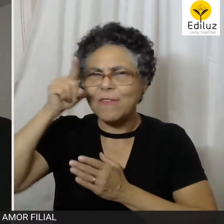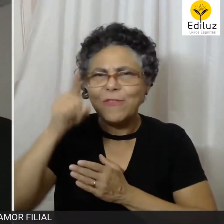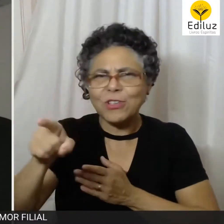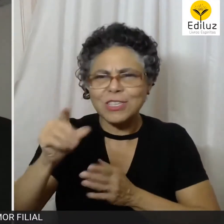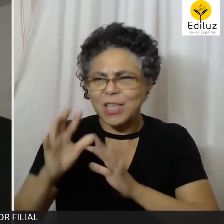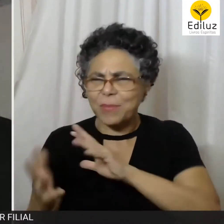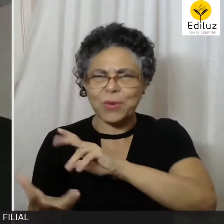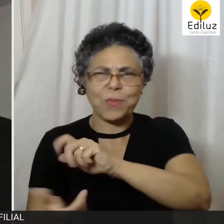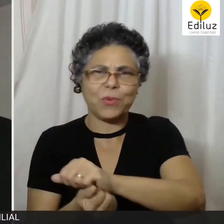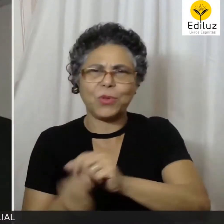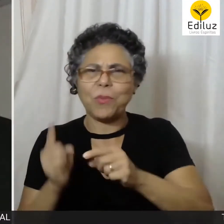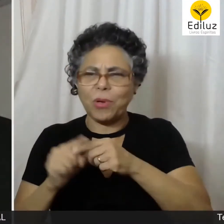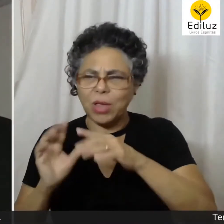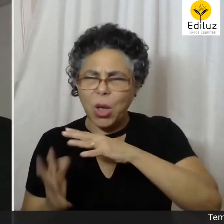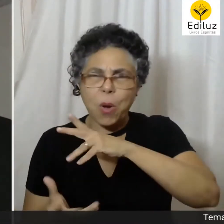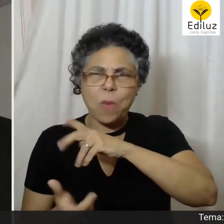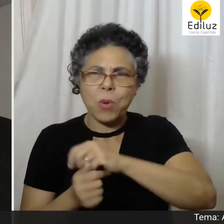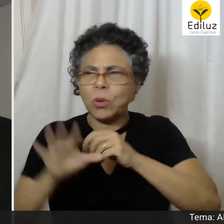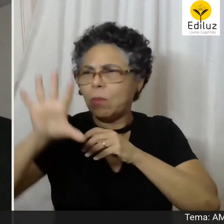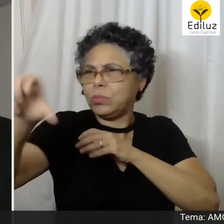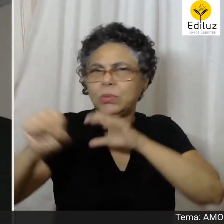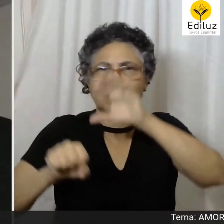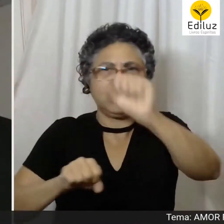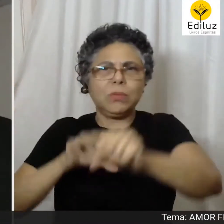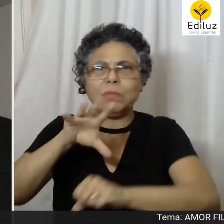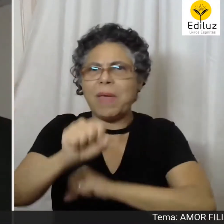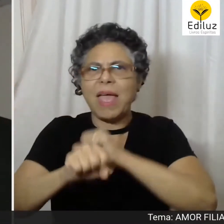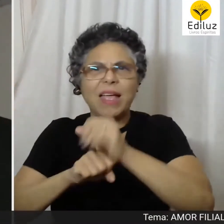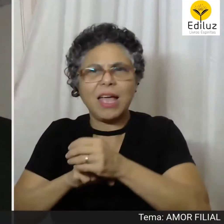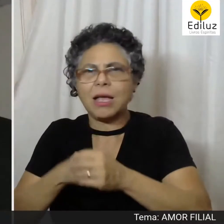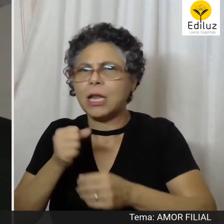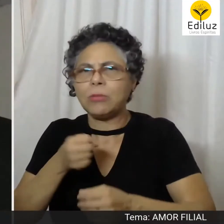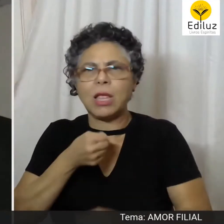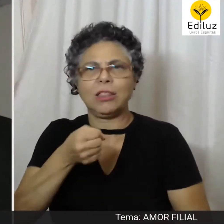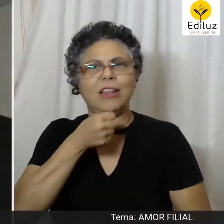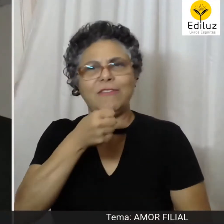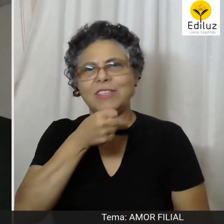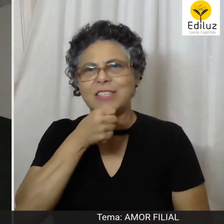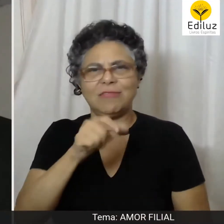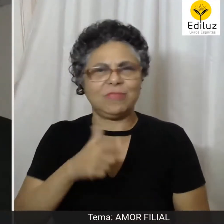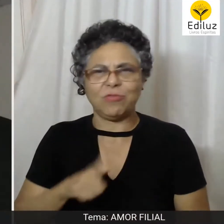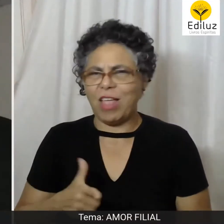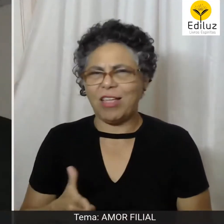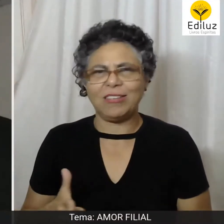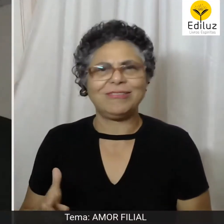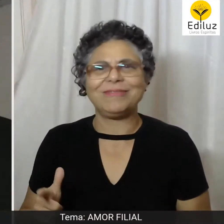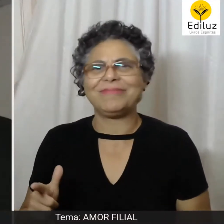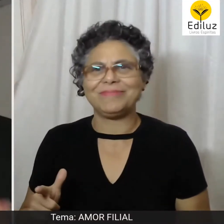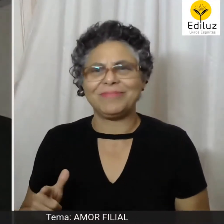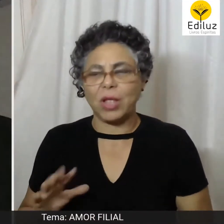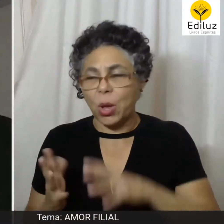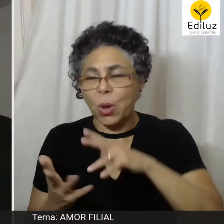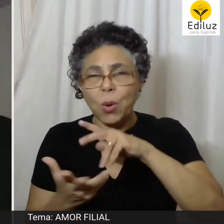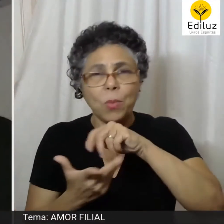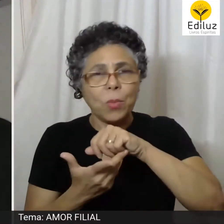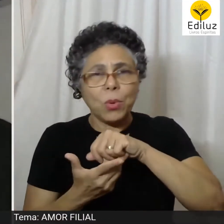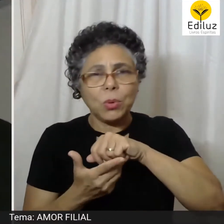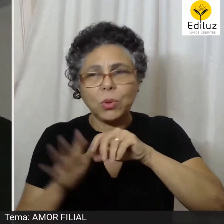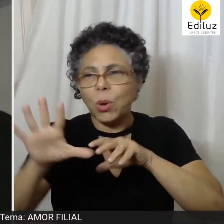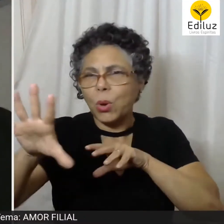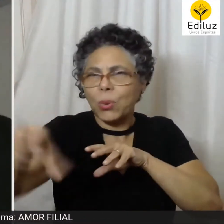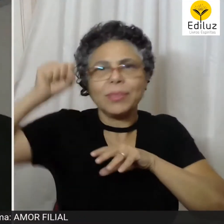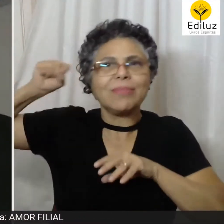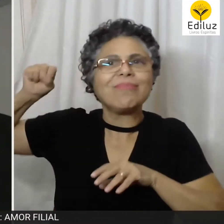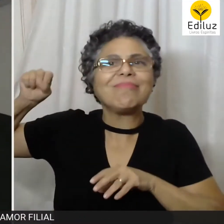Porque o mundo contrata sem currículo, sem entrevista. O mundo simplesmente